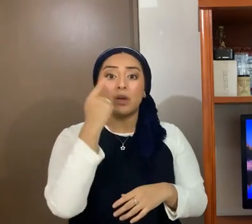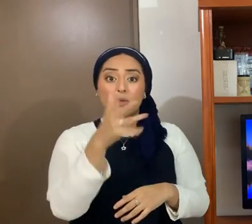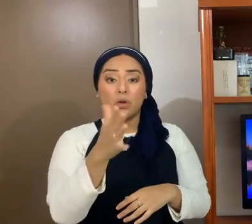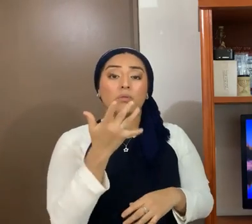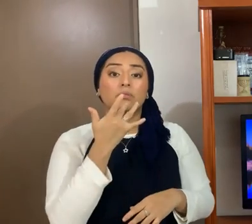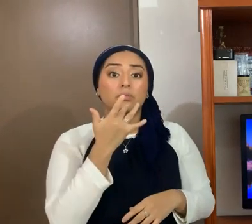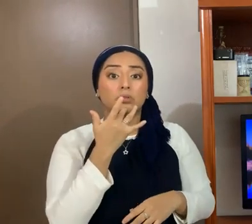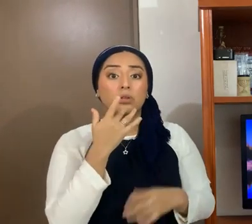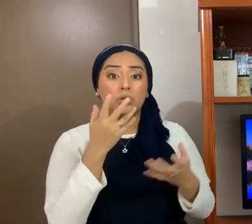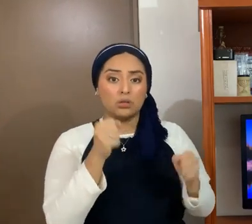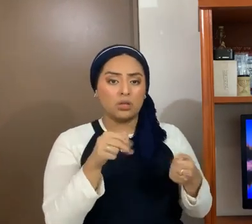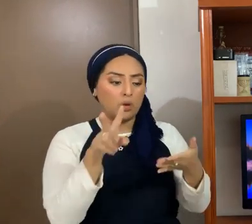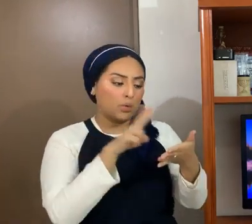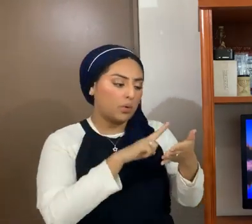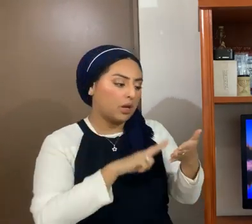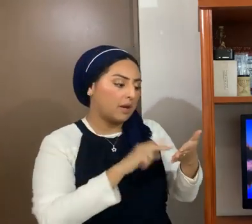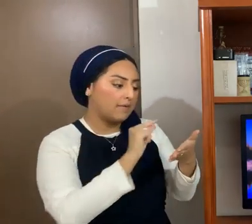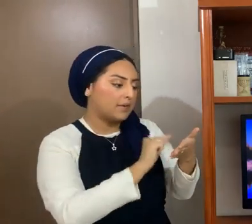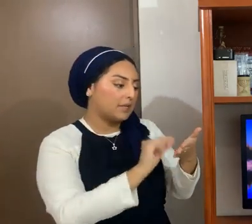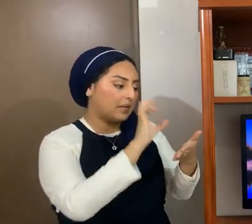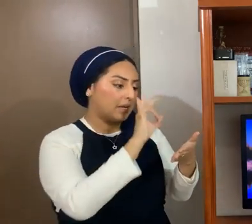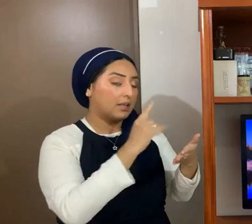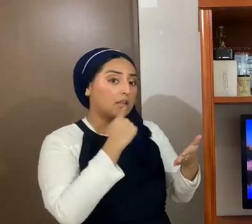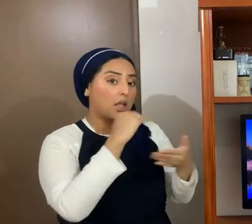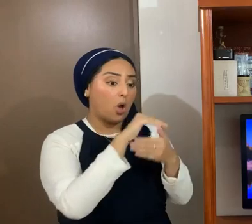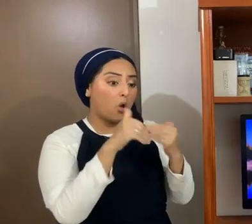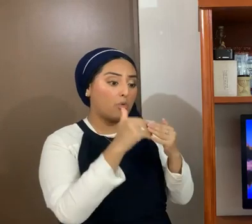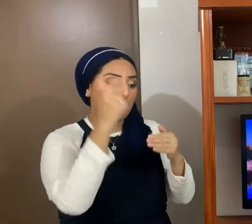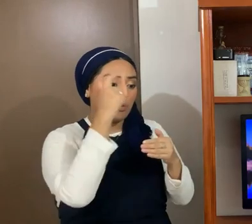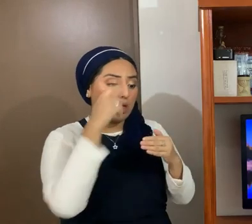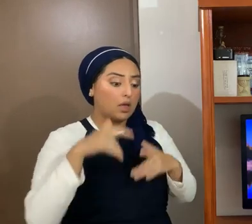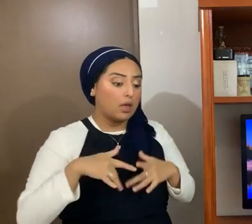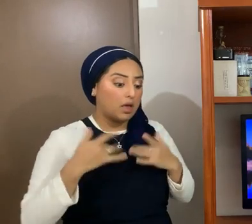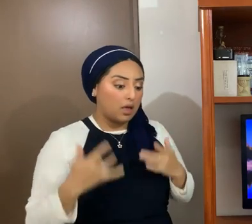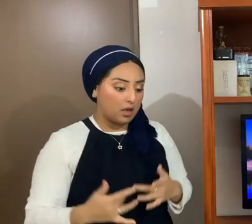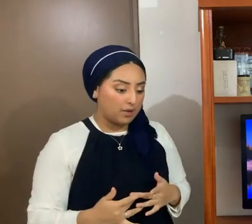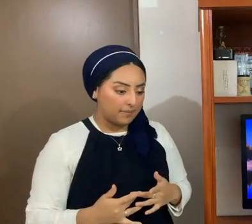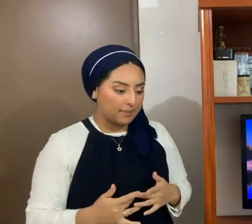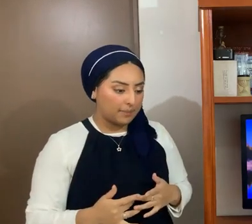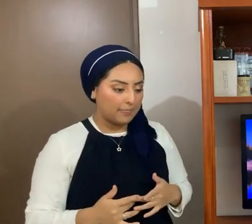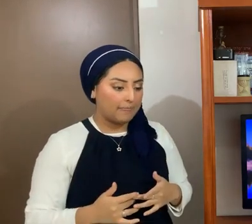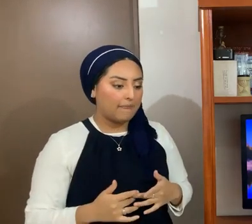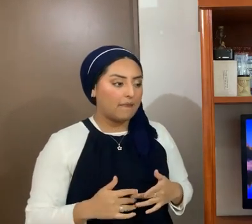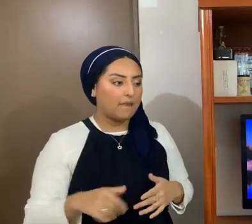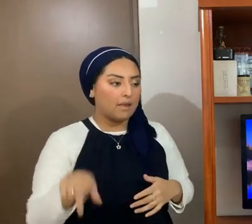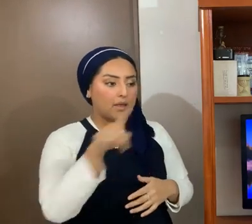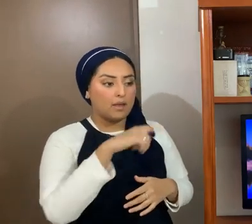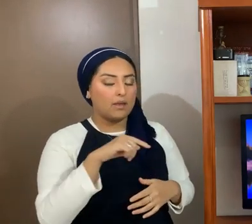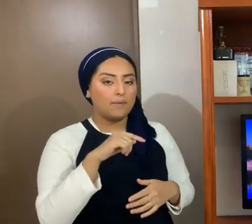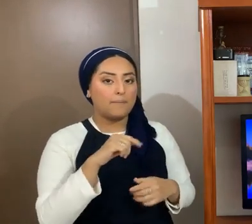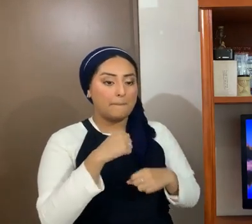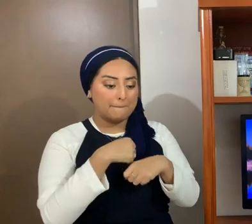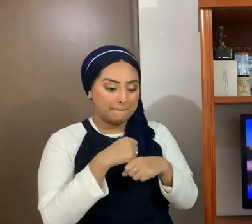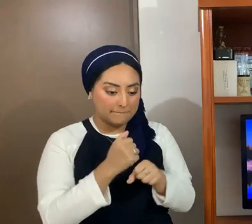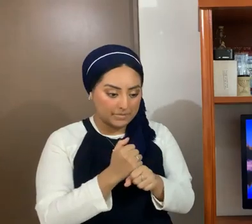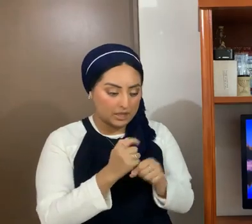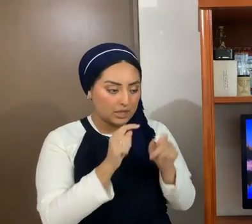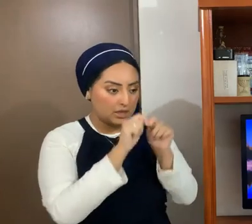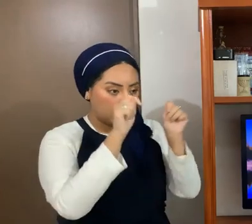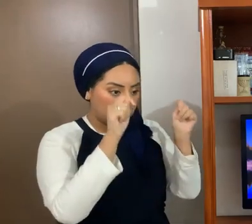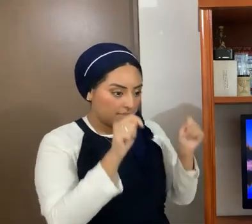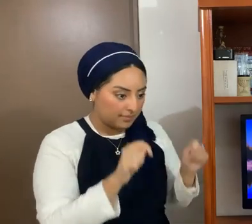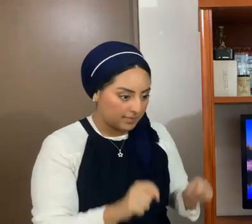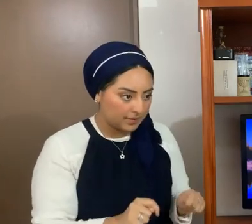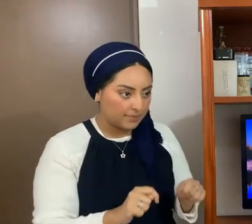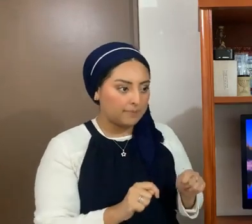gustan pueden leer desde el verso 8. Dice, todos los sabios de corazón de entre los que hacían la obra hicieron el Mishkan de 10